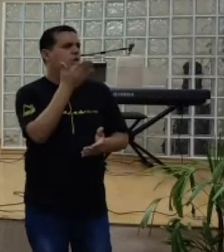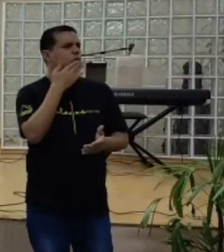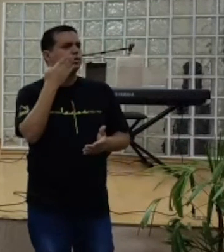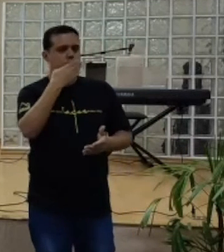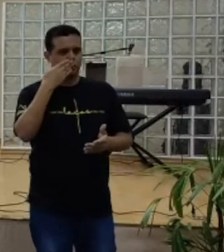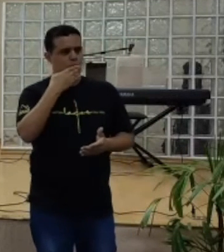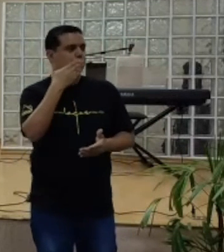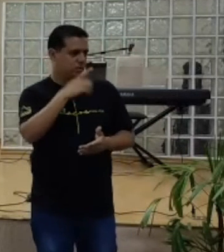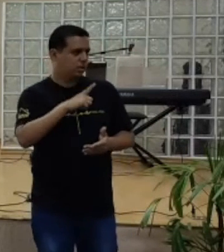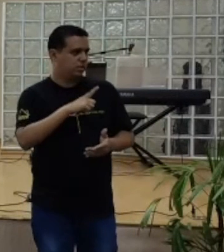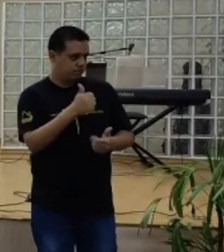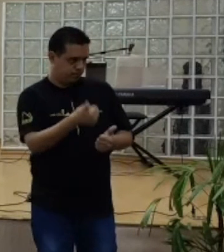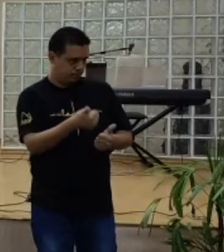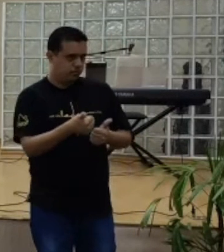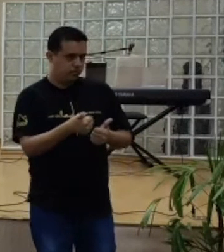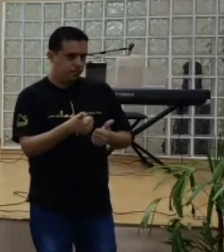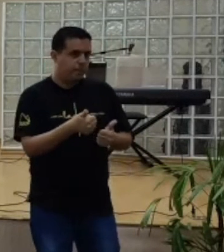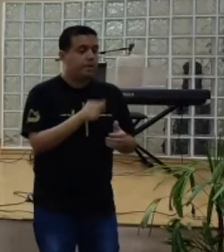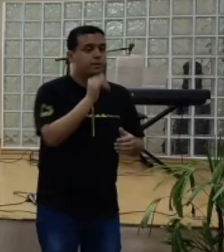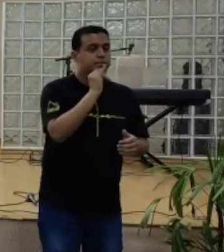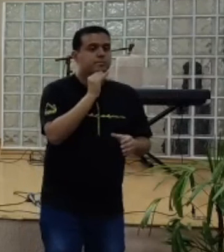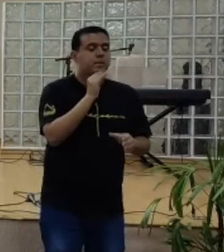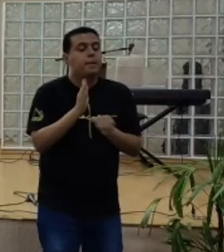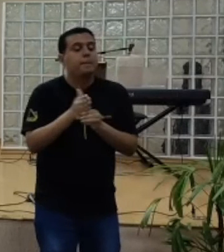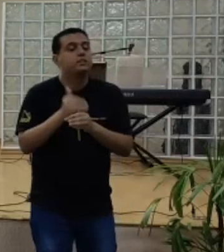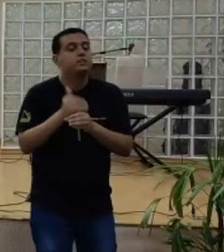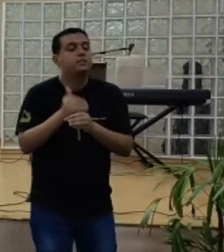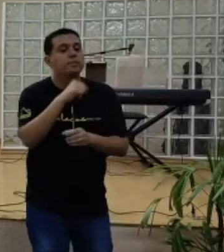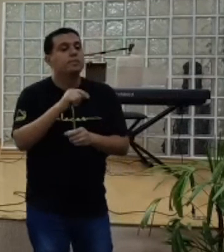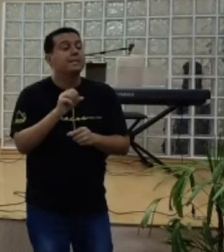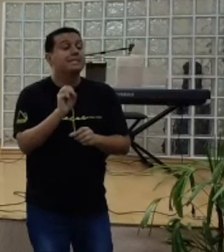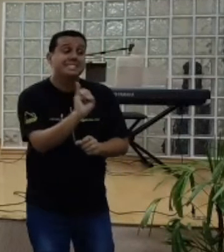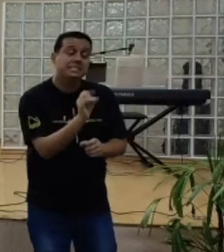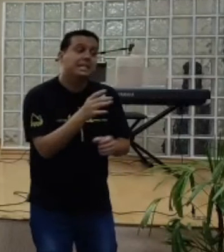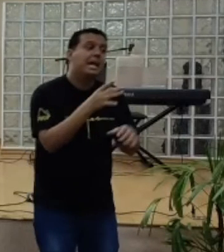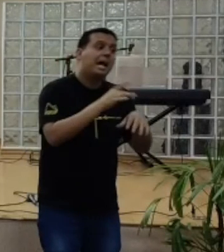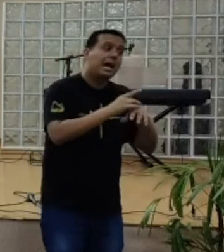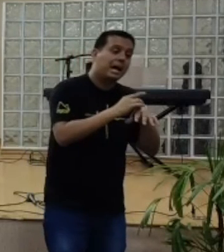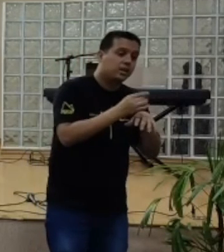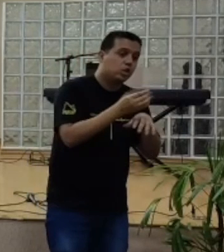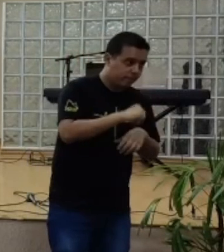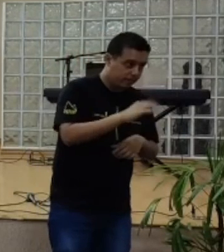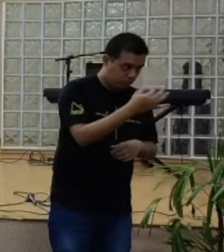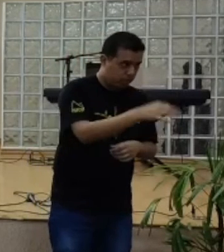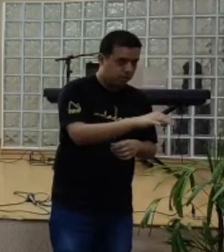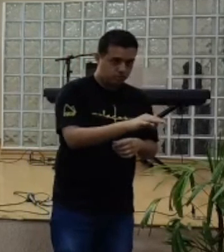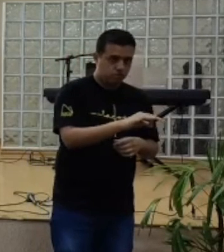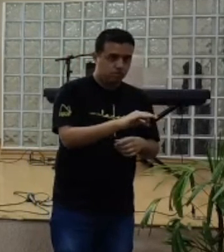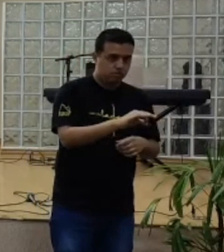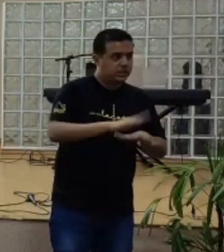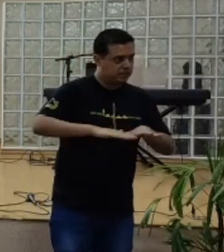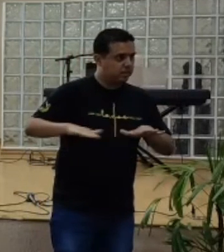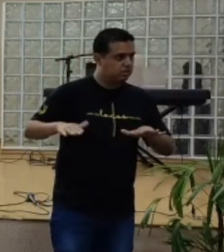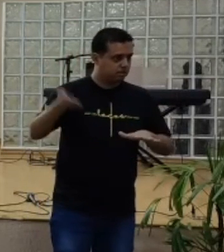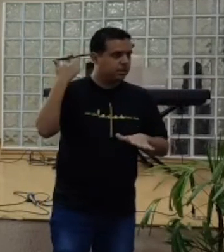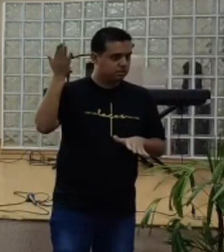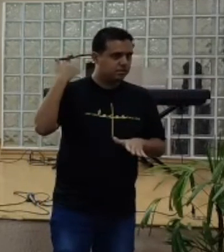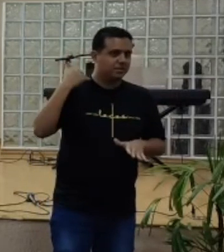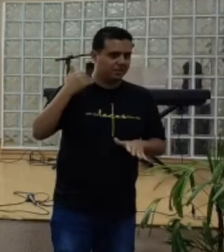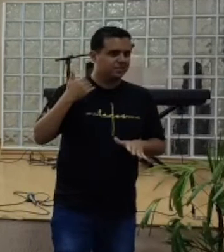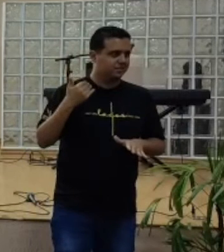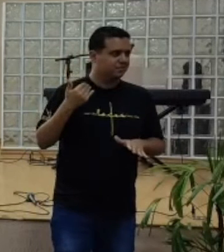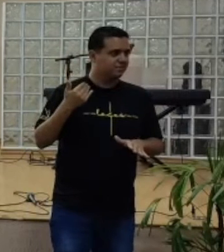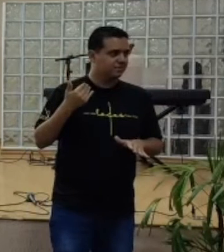Você só vai comer a batatinha depois que você comer a carne. É isso? Obrigado, Rosana. É assim que